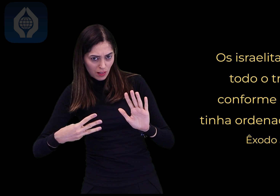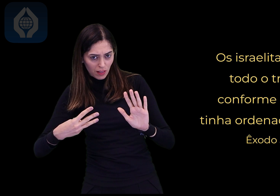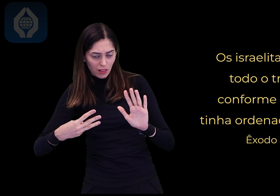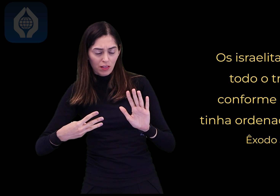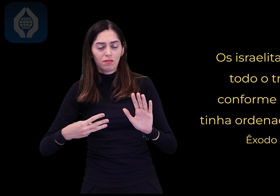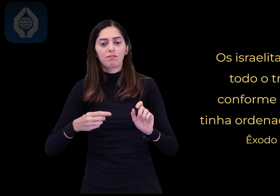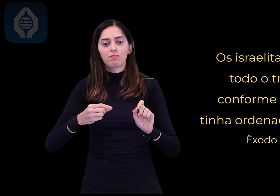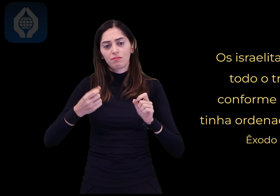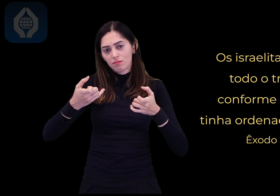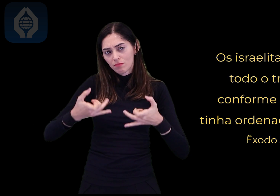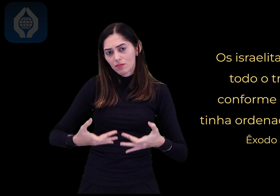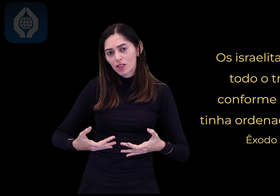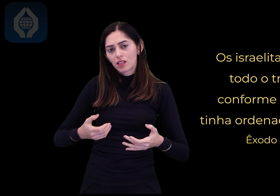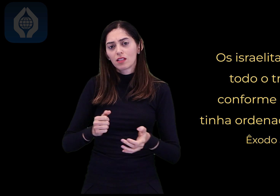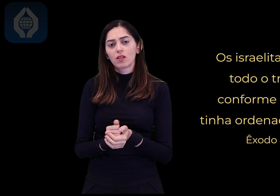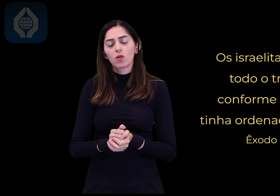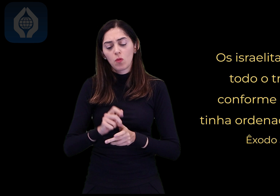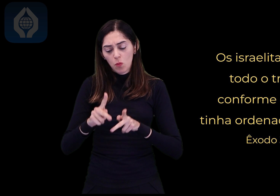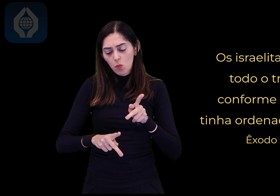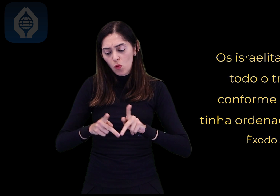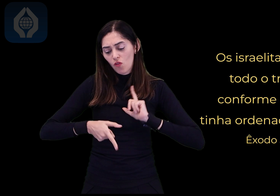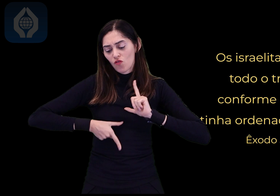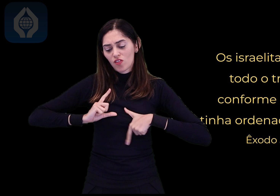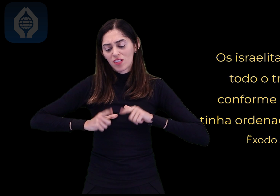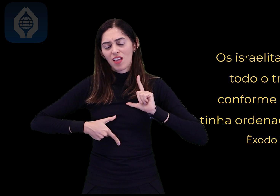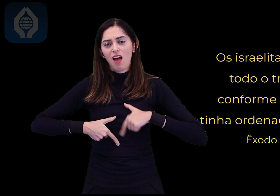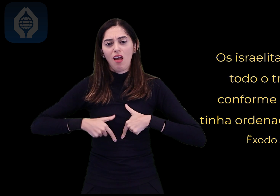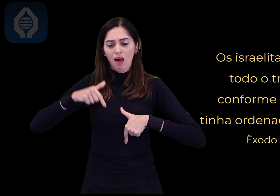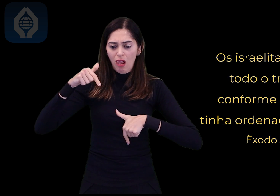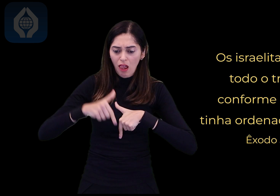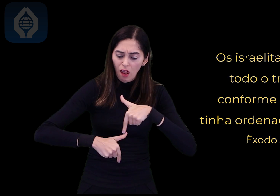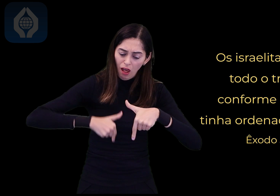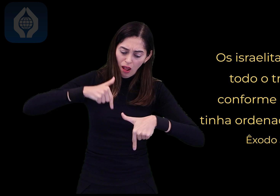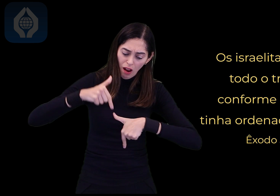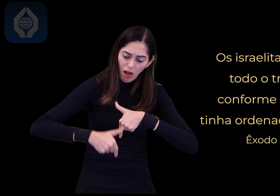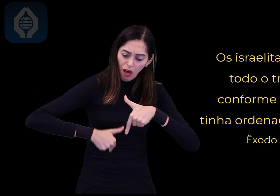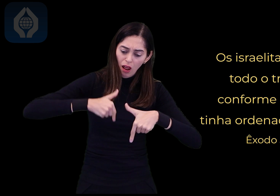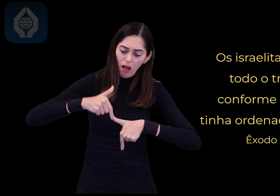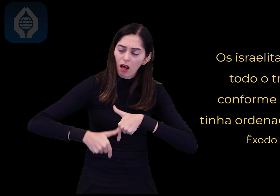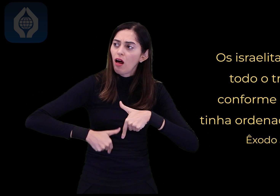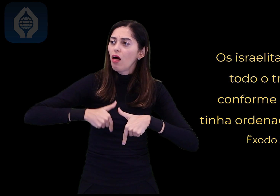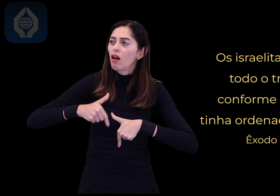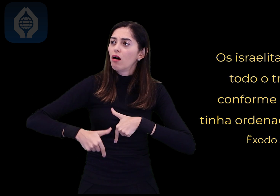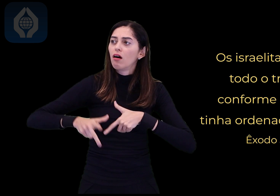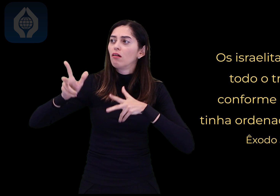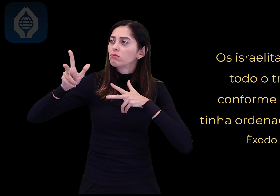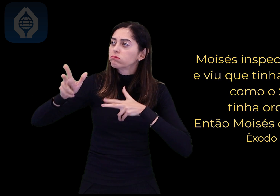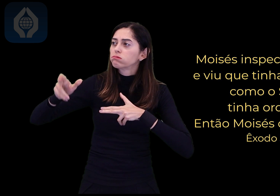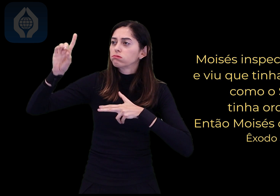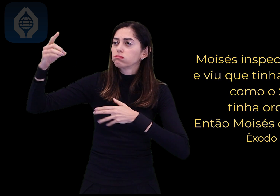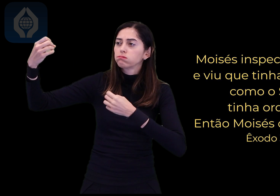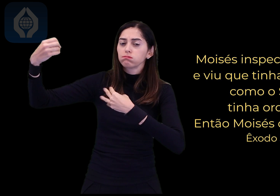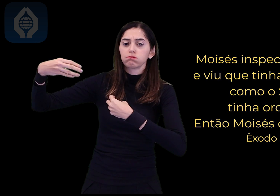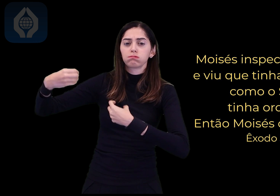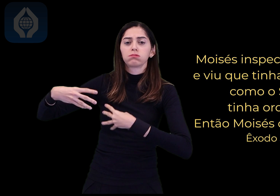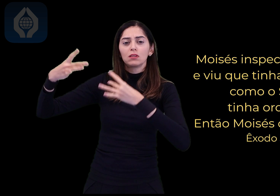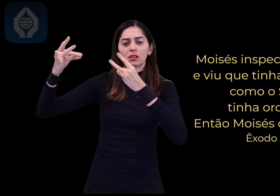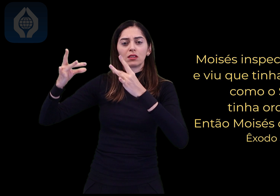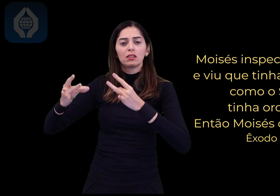diz: os israelitas fizeram todo o trabalho conforme o Senhor tinha ordenado a Moisés. Moisés inspecionou a